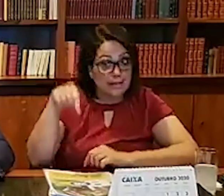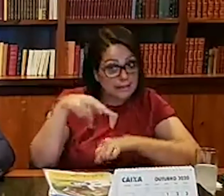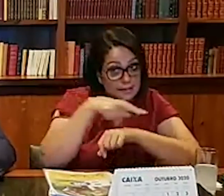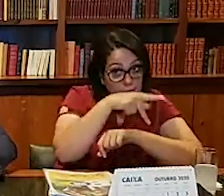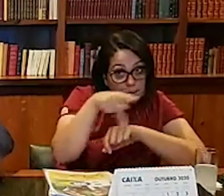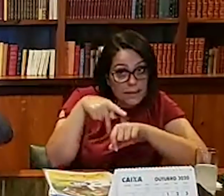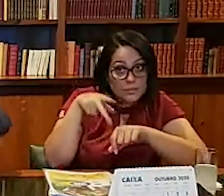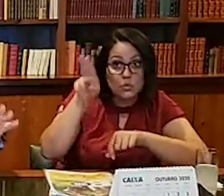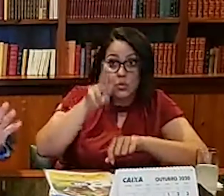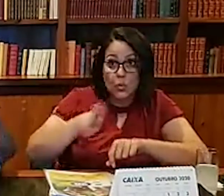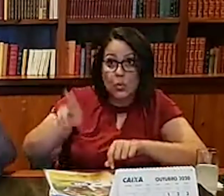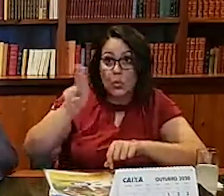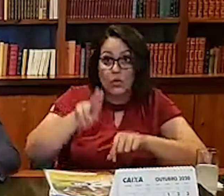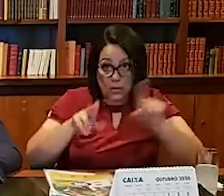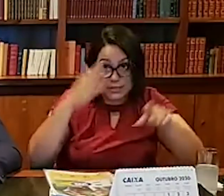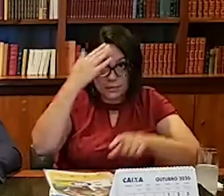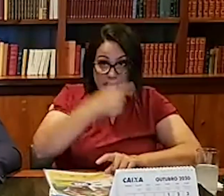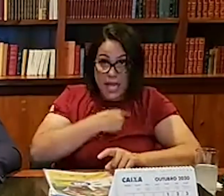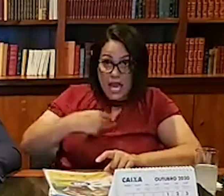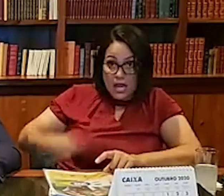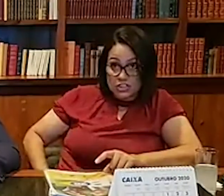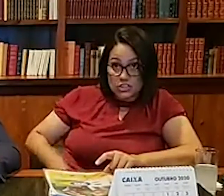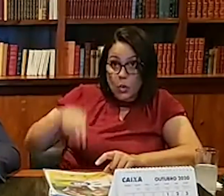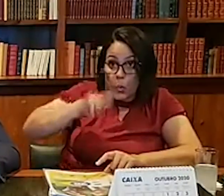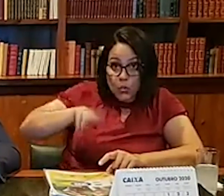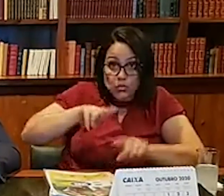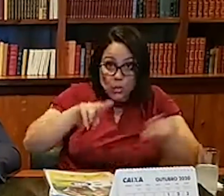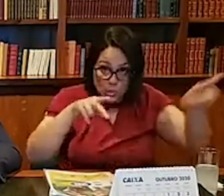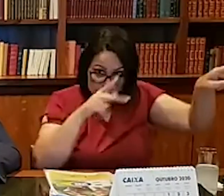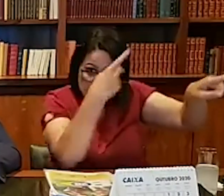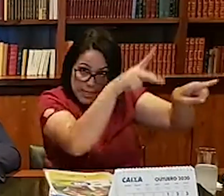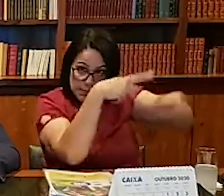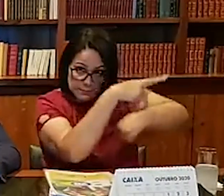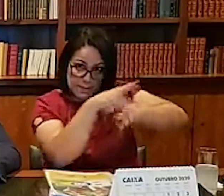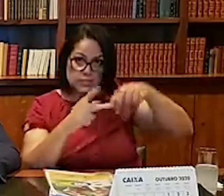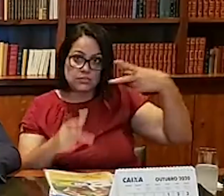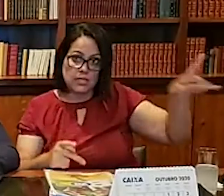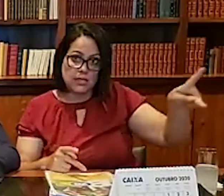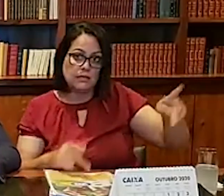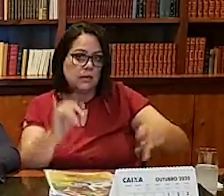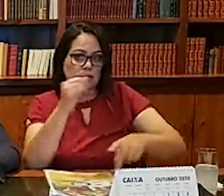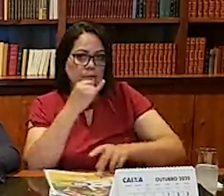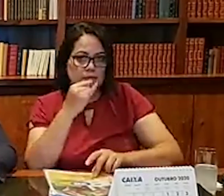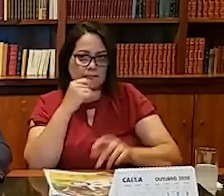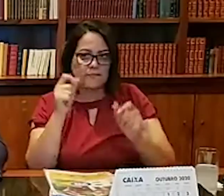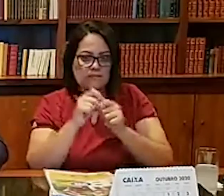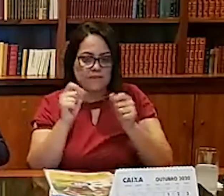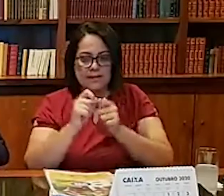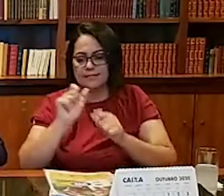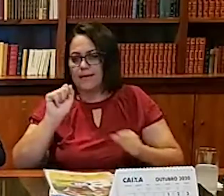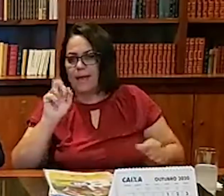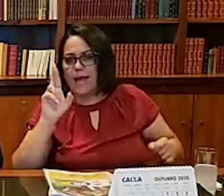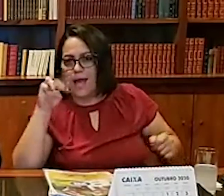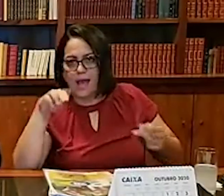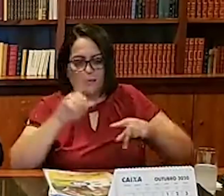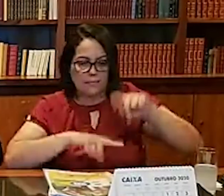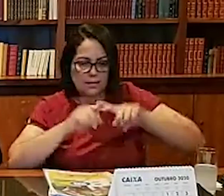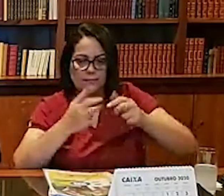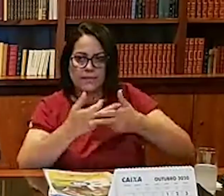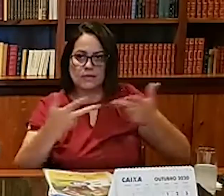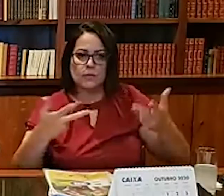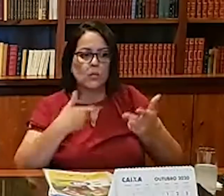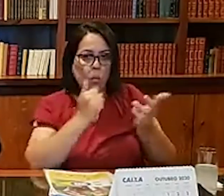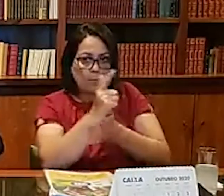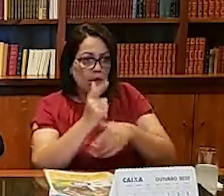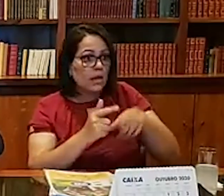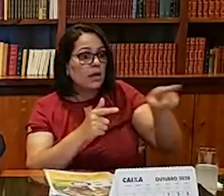país usou a vacina lá no seu país é igual armamento quando você fabricar o aumento qualquer país do mundo o pai quer comprar